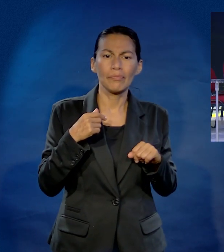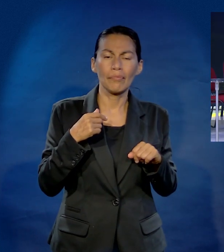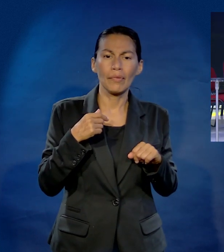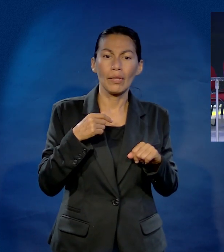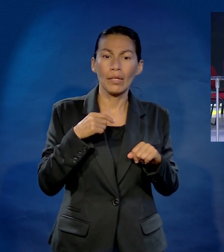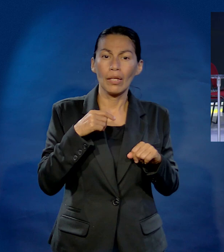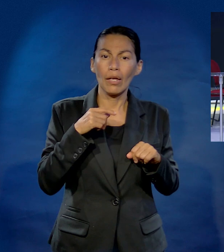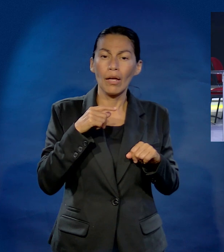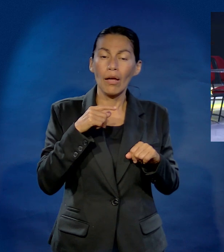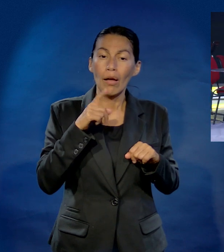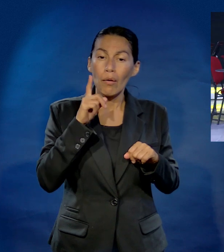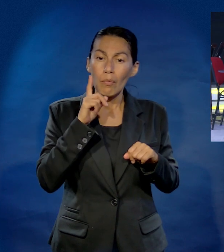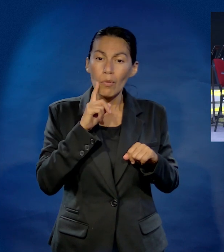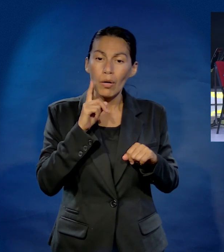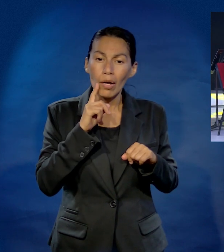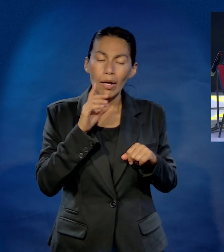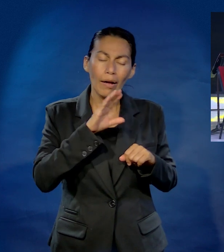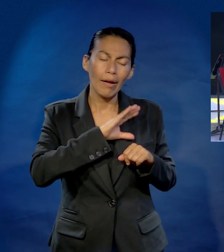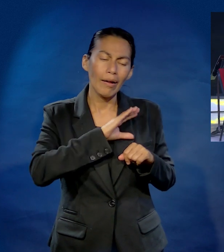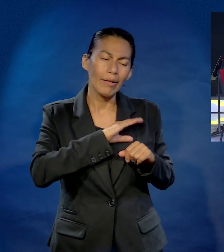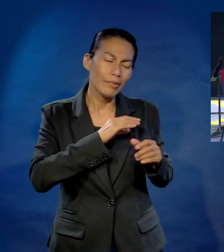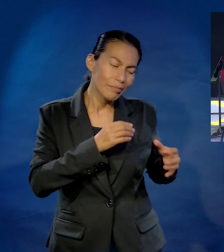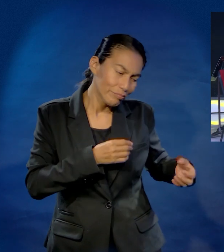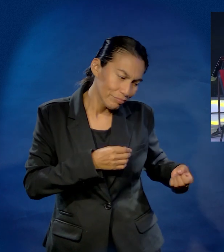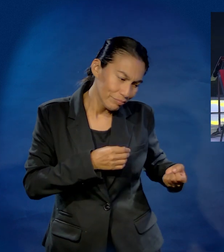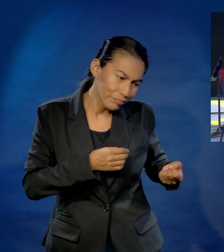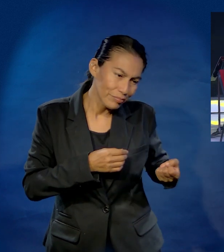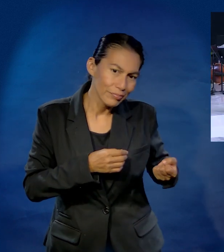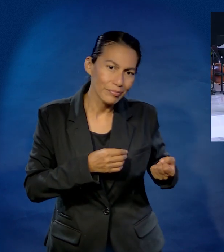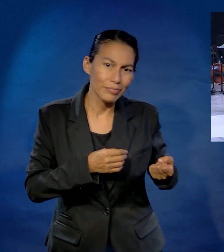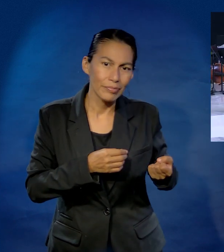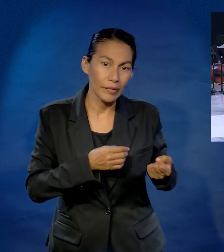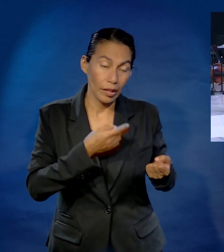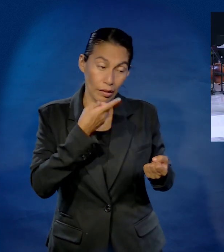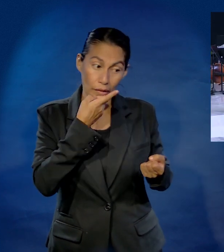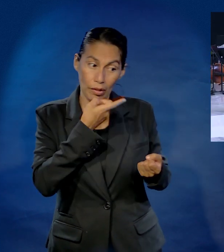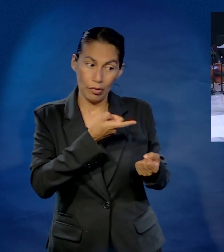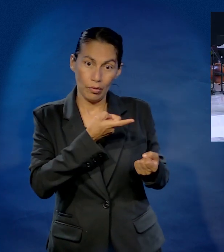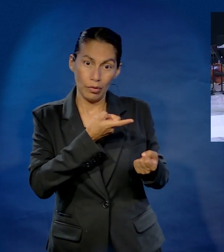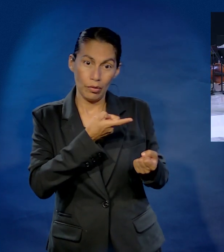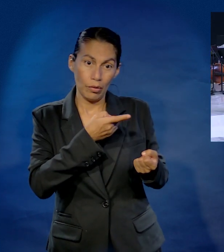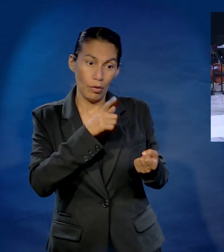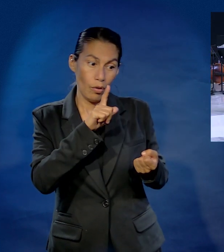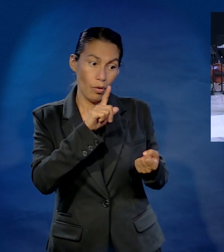subir y el niño se jalaba. No quiero, mamá. Yo no quiero.